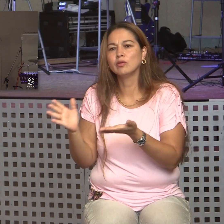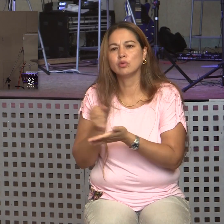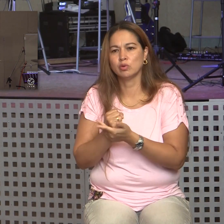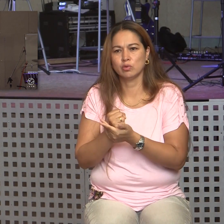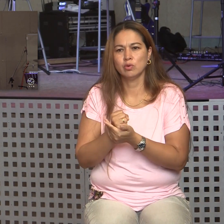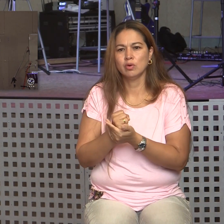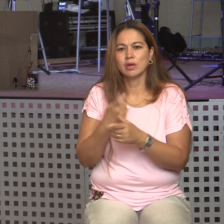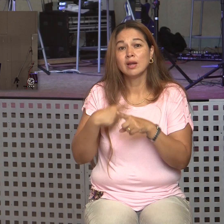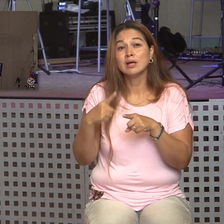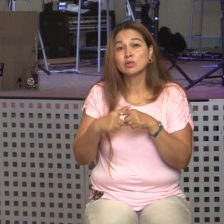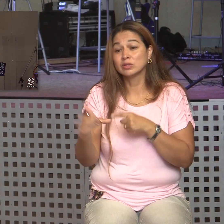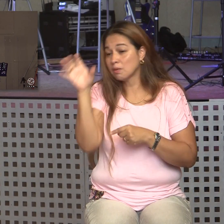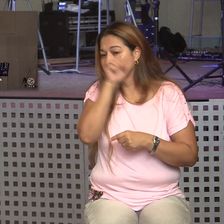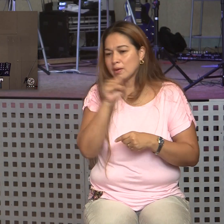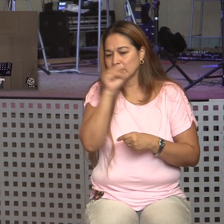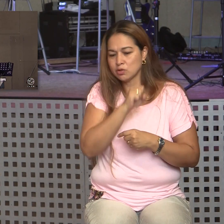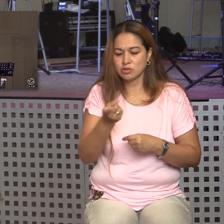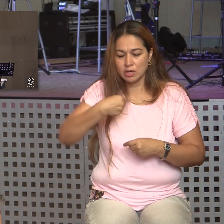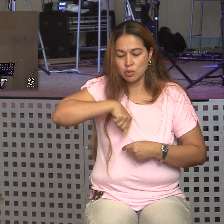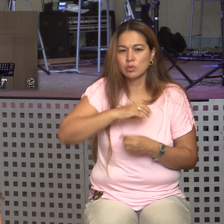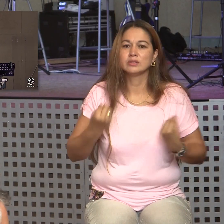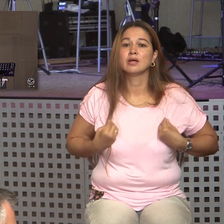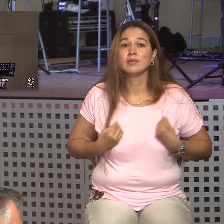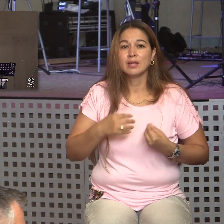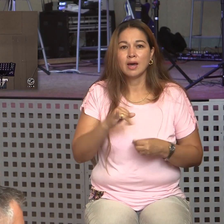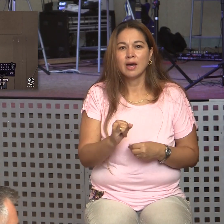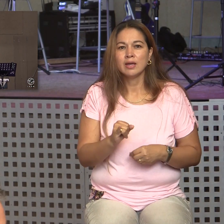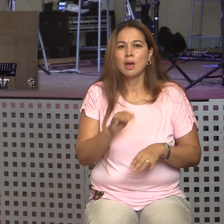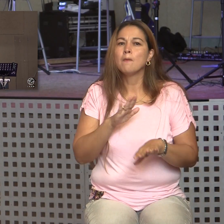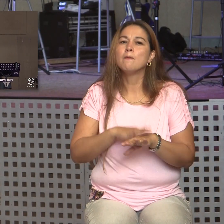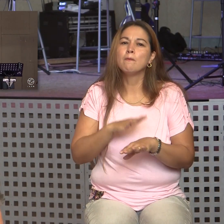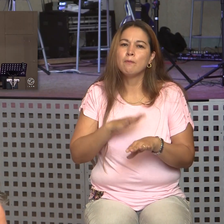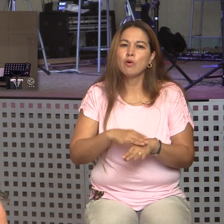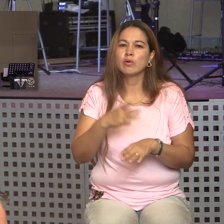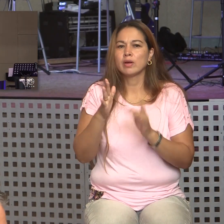no es otro que Jesucristo, nuestro Señor y Salvador.